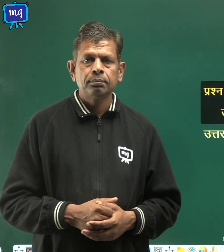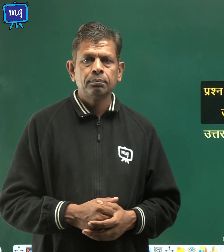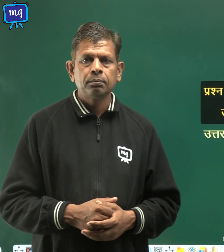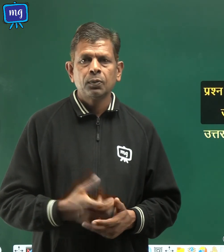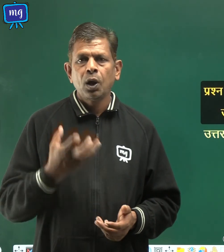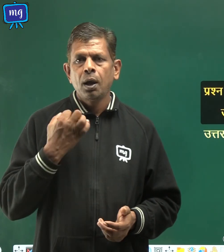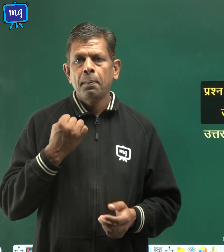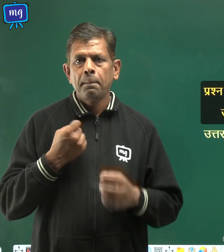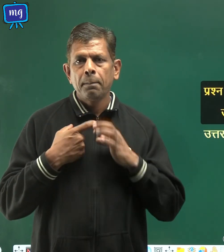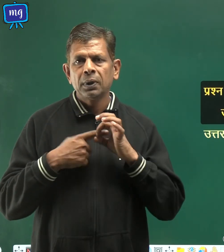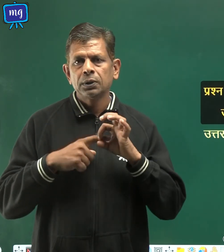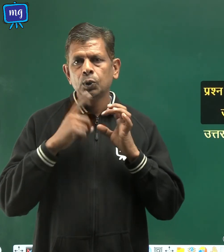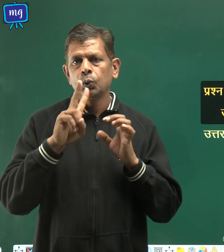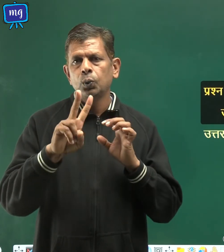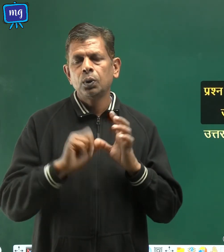प्रश्न 2,